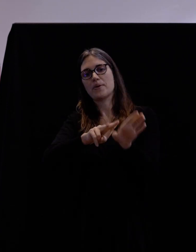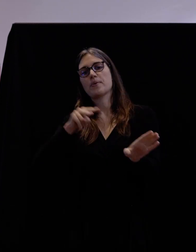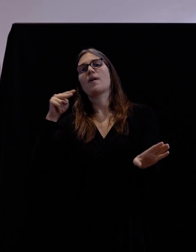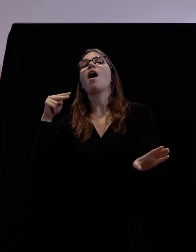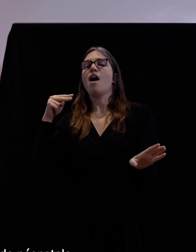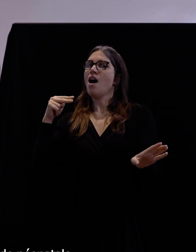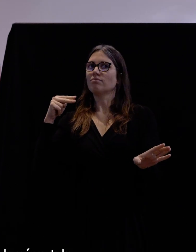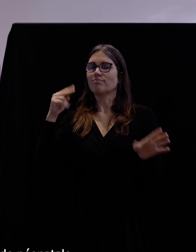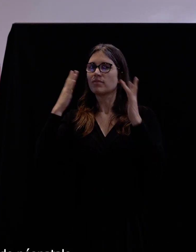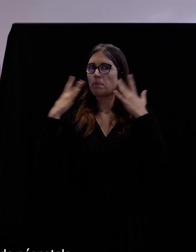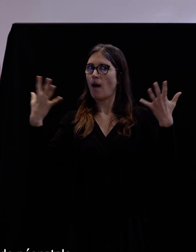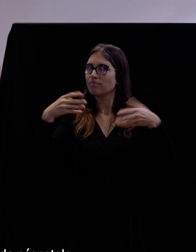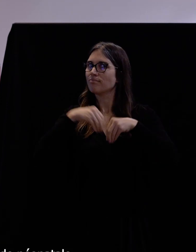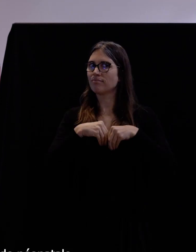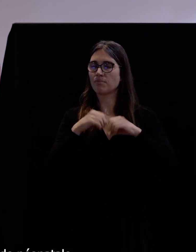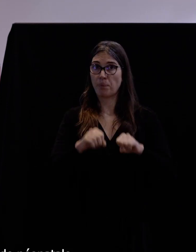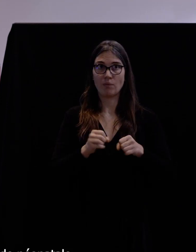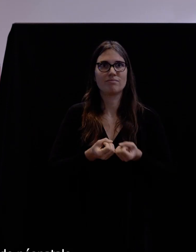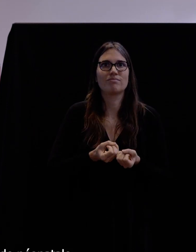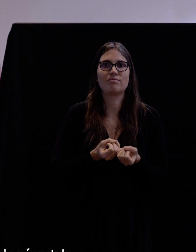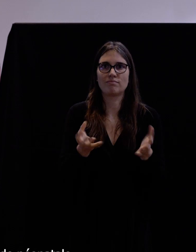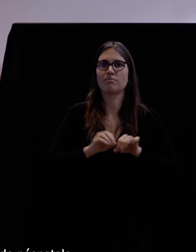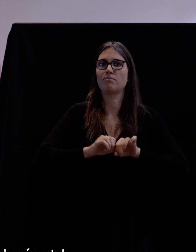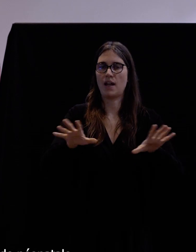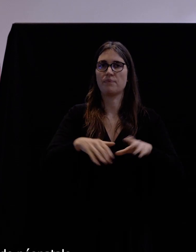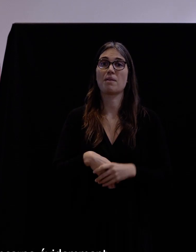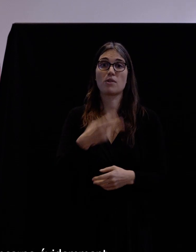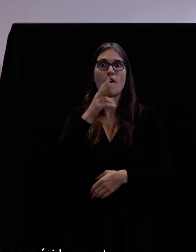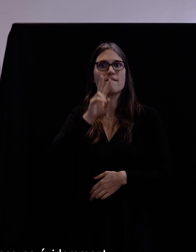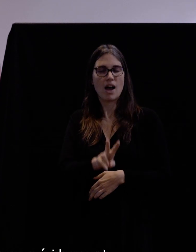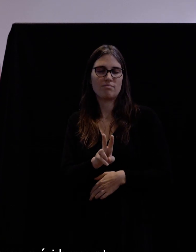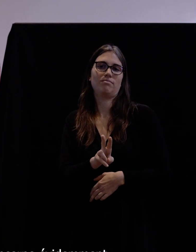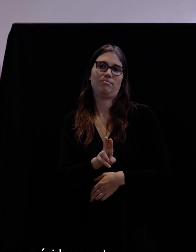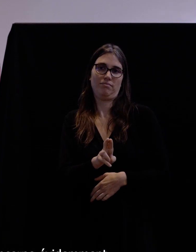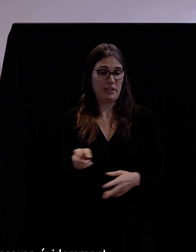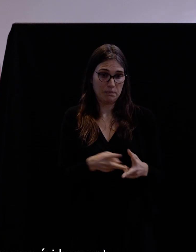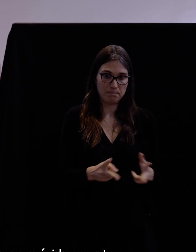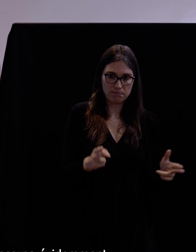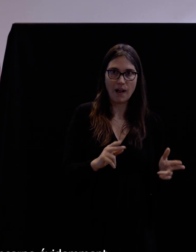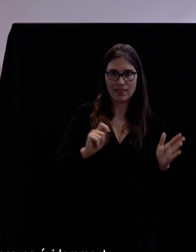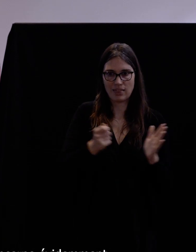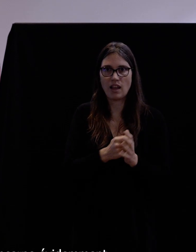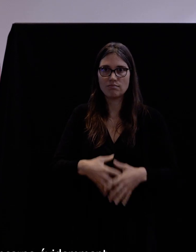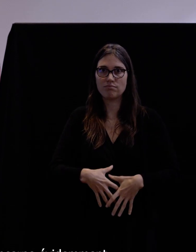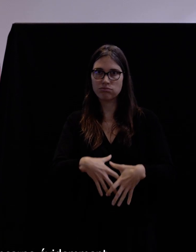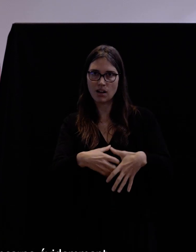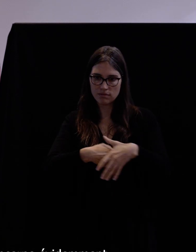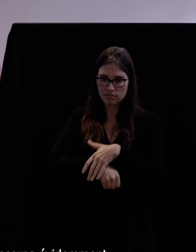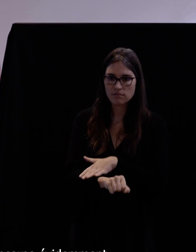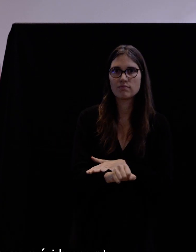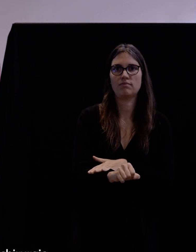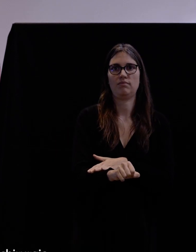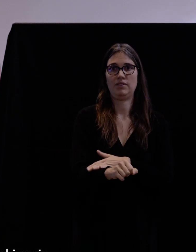enfants. Parce que la période néonatale, ok, on est très marqué par, pour ceux que ça concerne évidemment, mais la majorité,